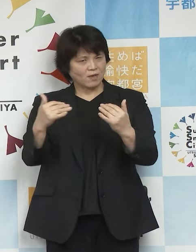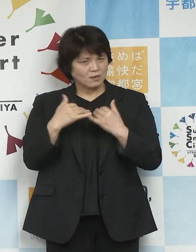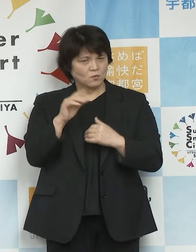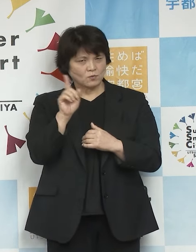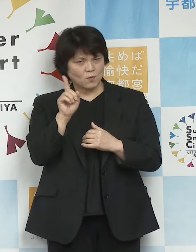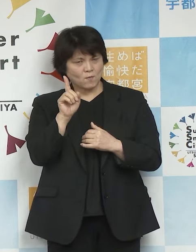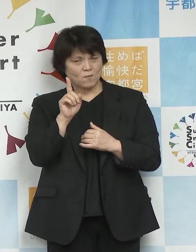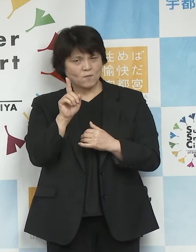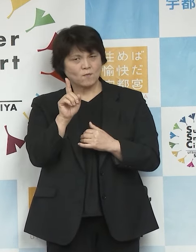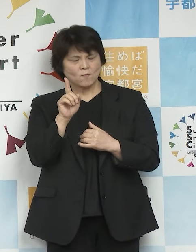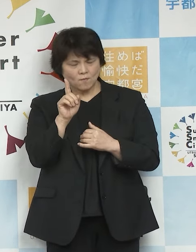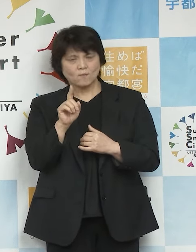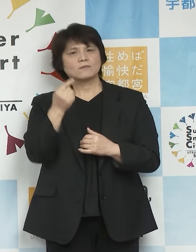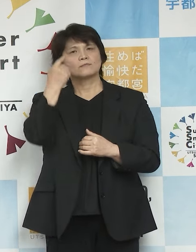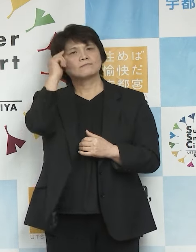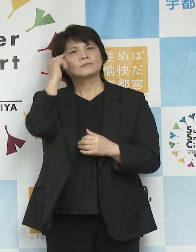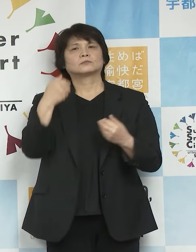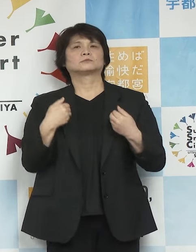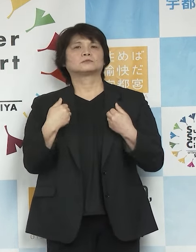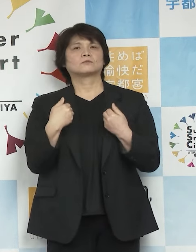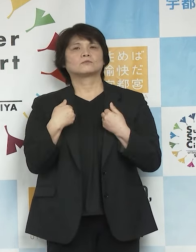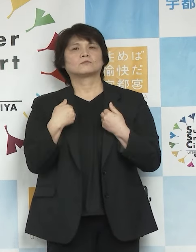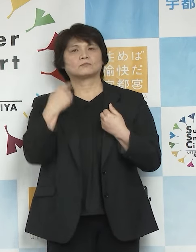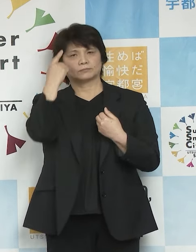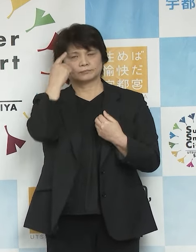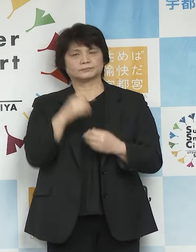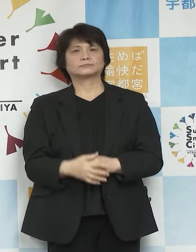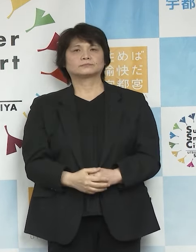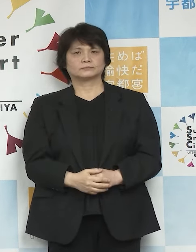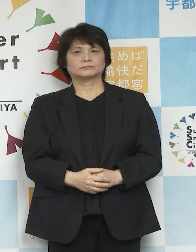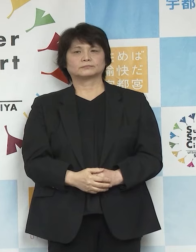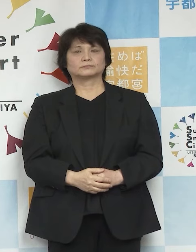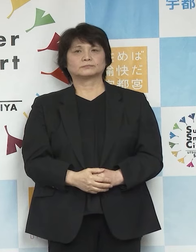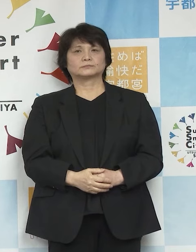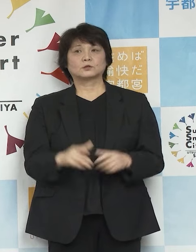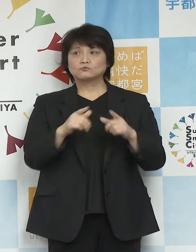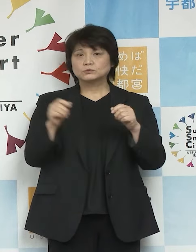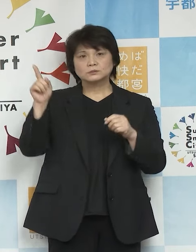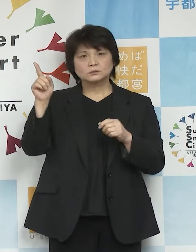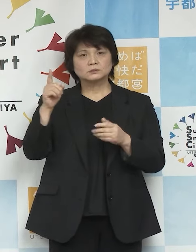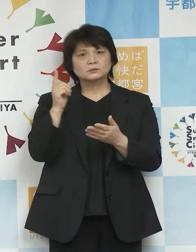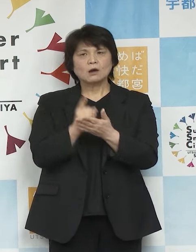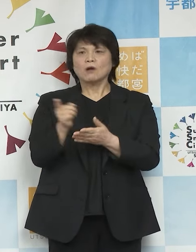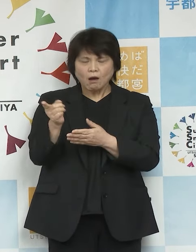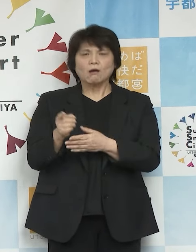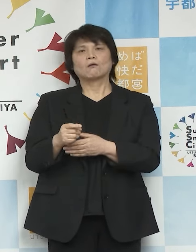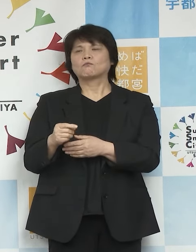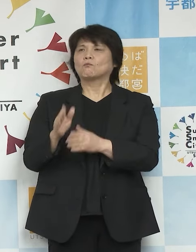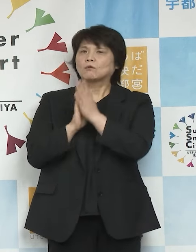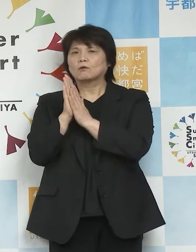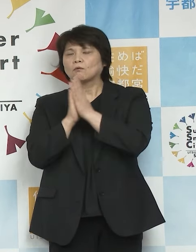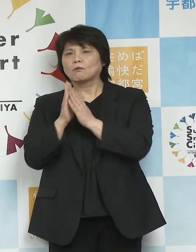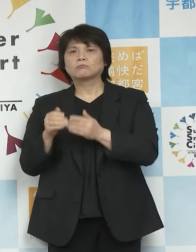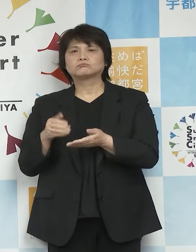ける側のことも考えてもらわなくてはならないと思うんですね。ただ国にばかりどうしろこうしろああしろ